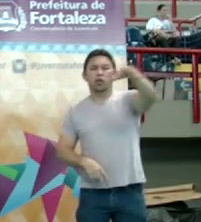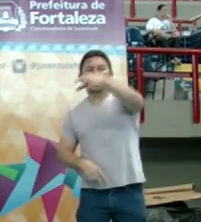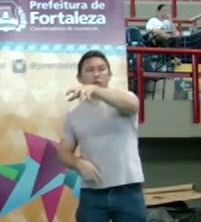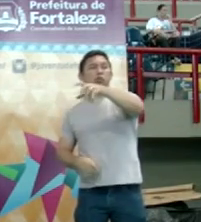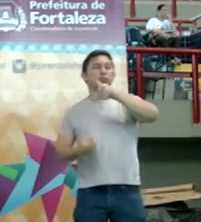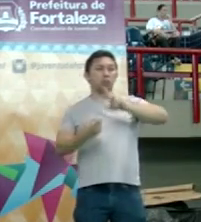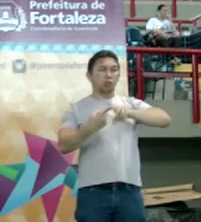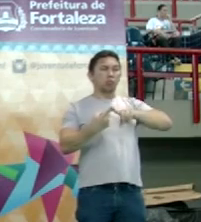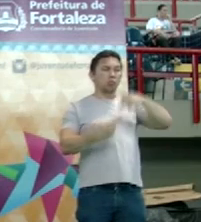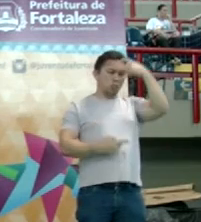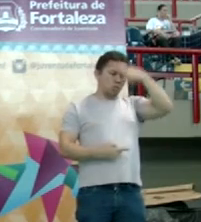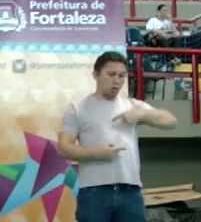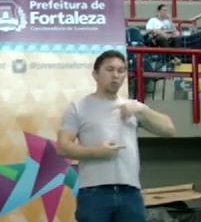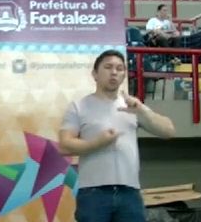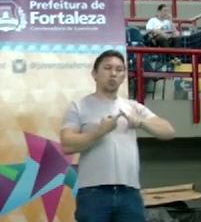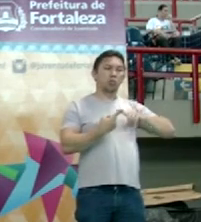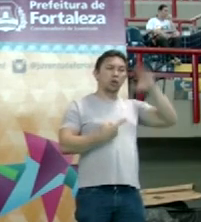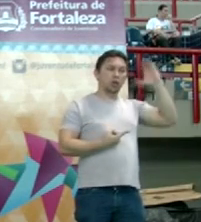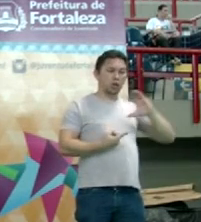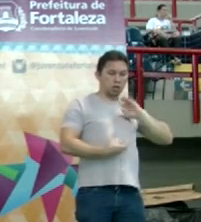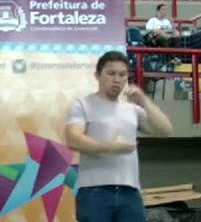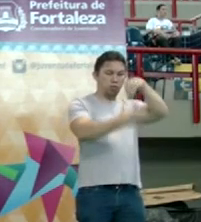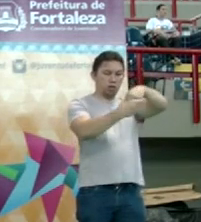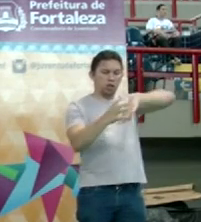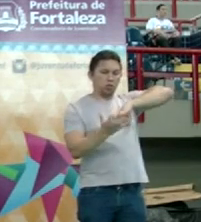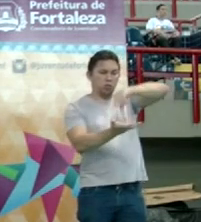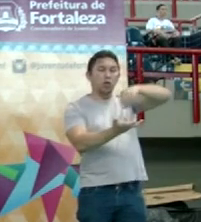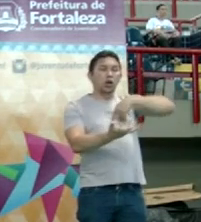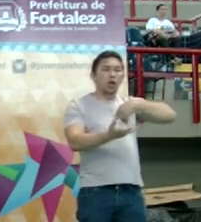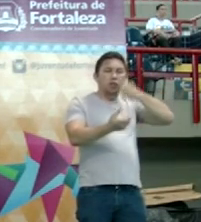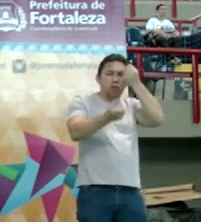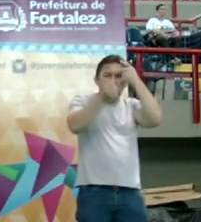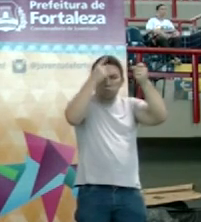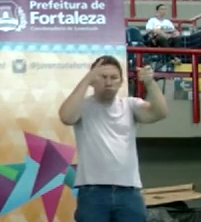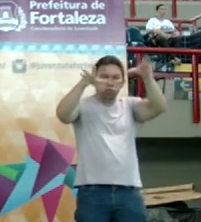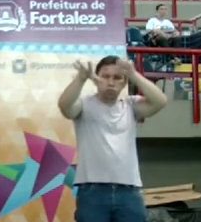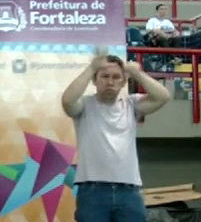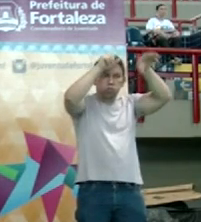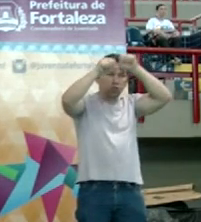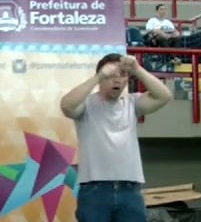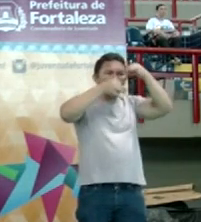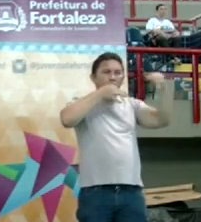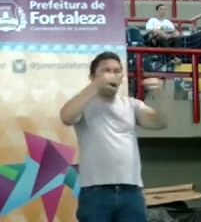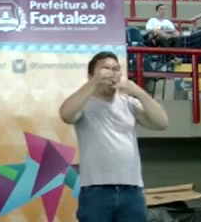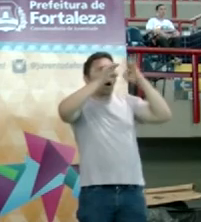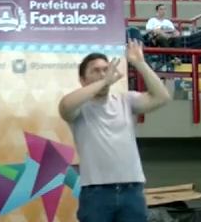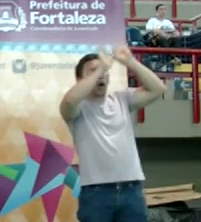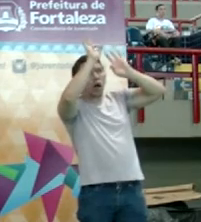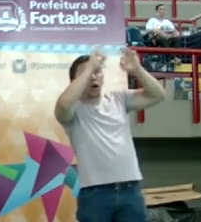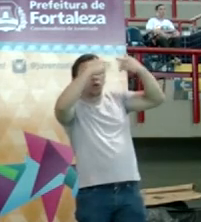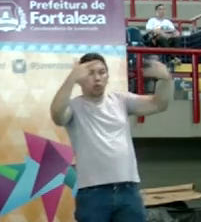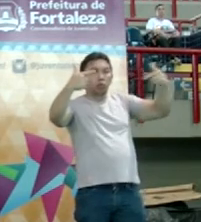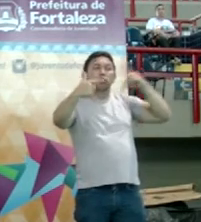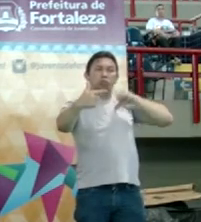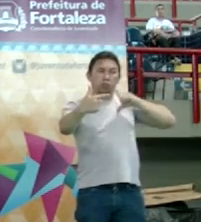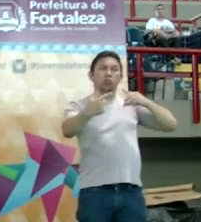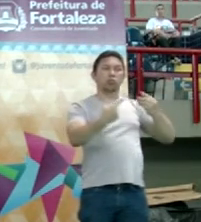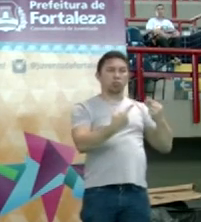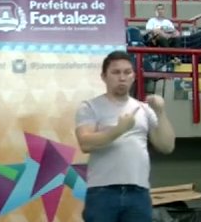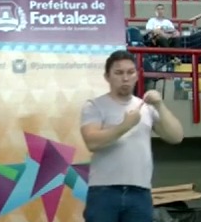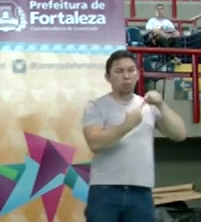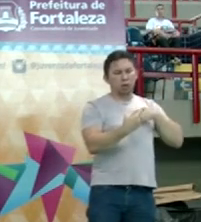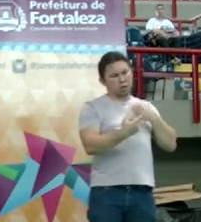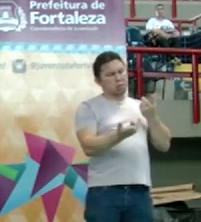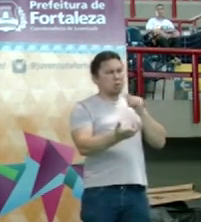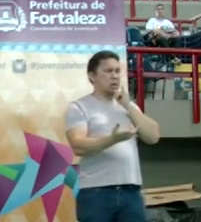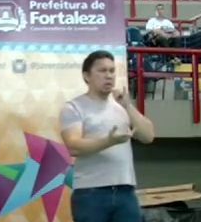áreas. E eu, como cidadão do mundo, vou formando opiniões. Aí essas opiniões, no caso de um